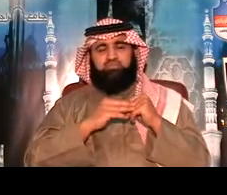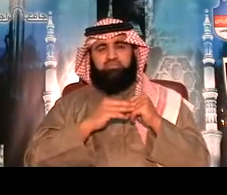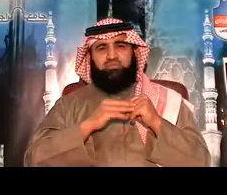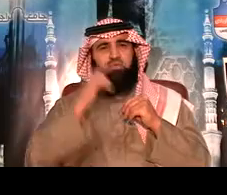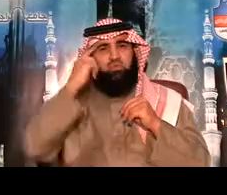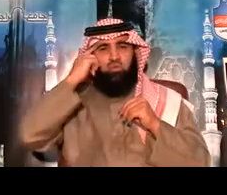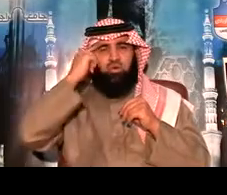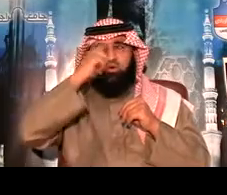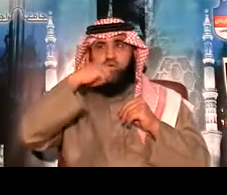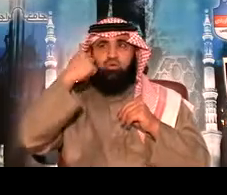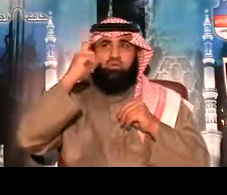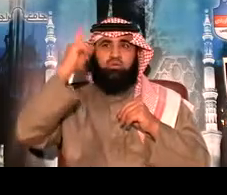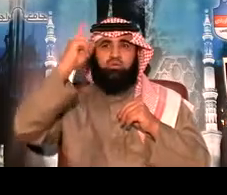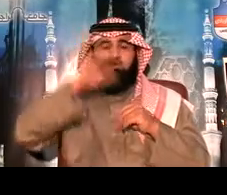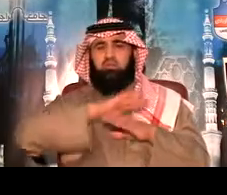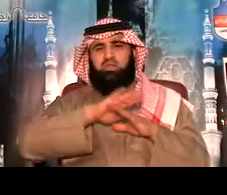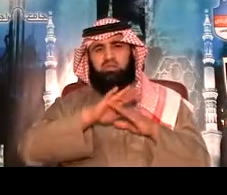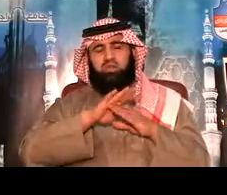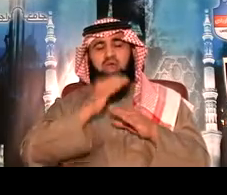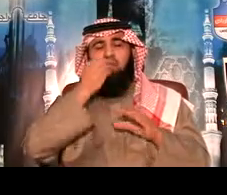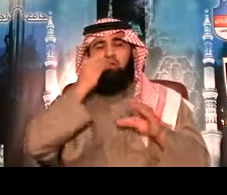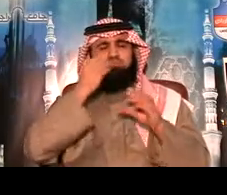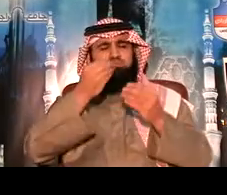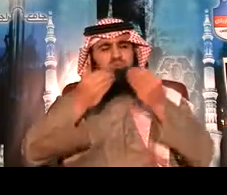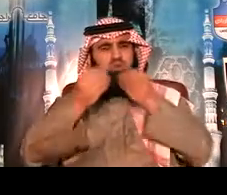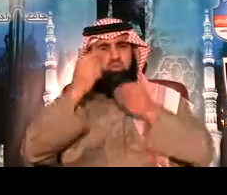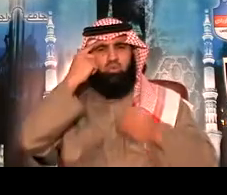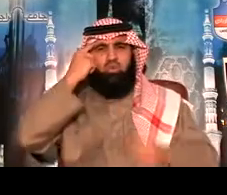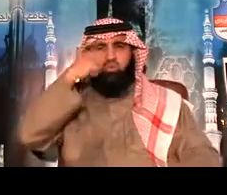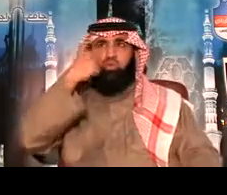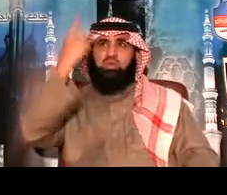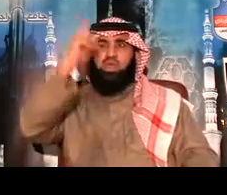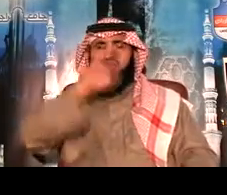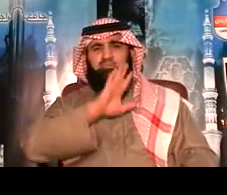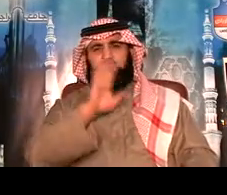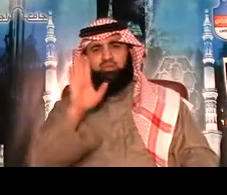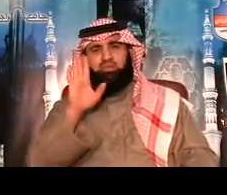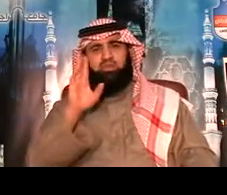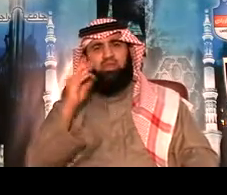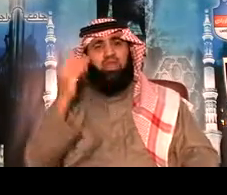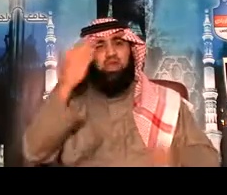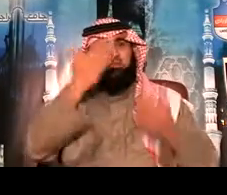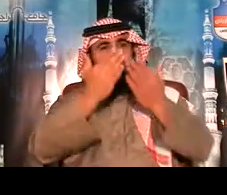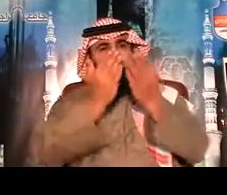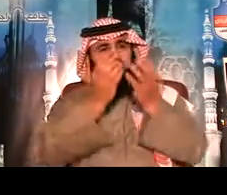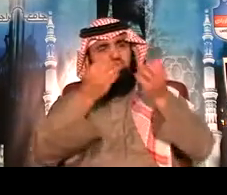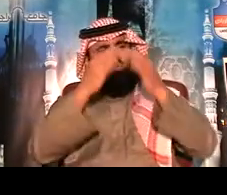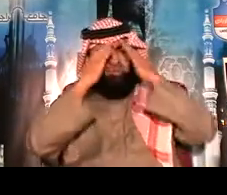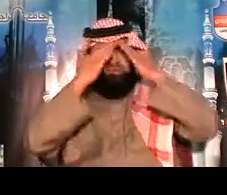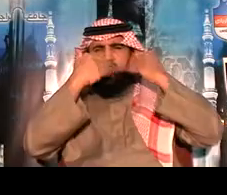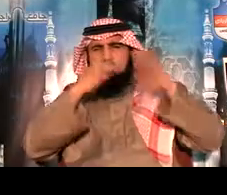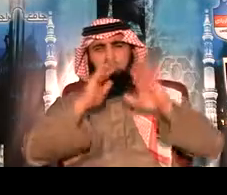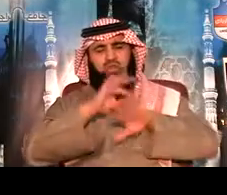الله: إنما نطعمكم لوجه الله، لا نريد منكم جزاء ولا شكورا. لا